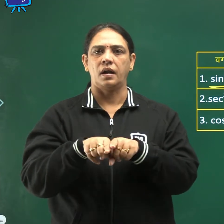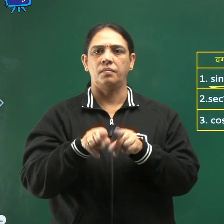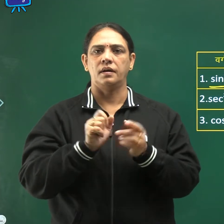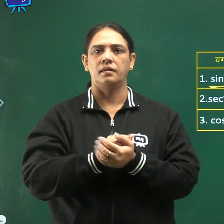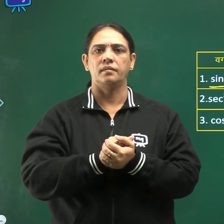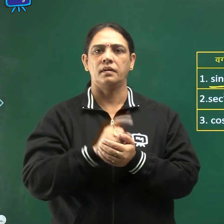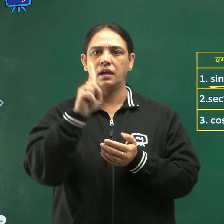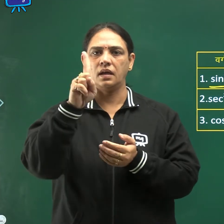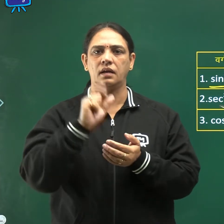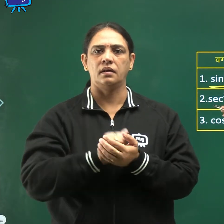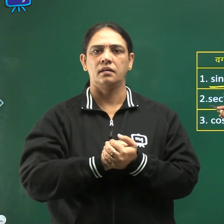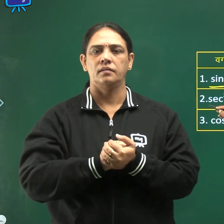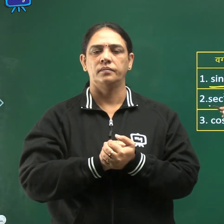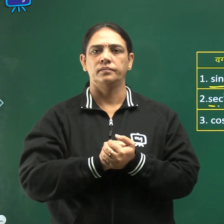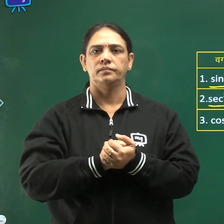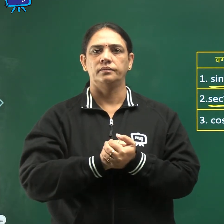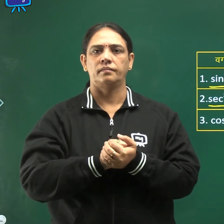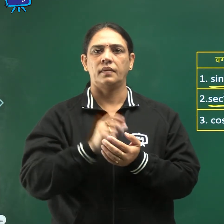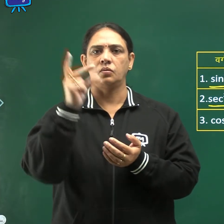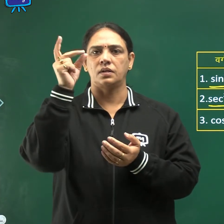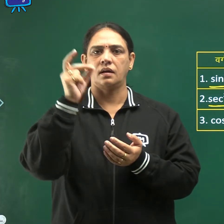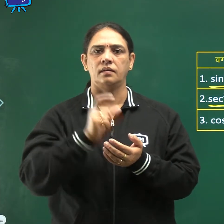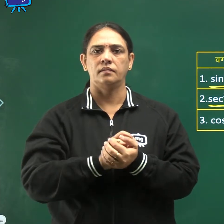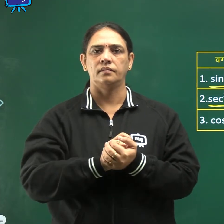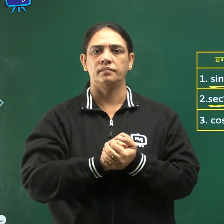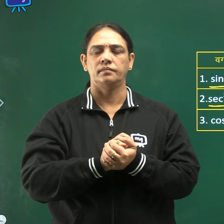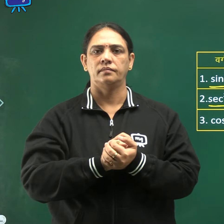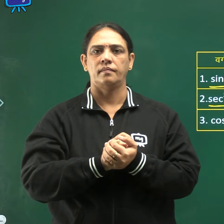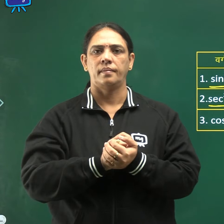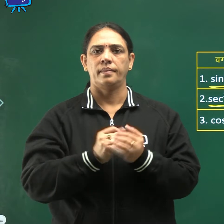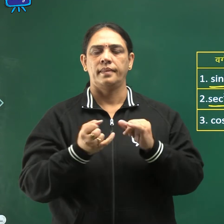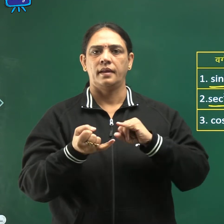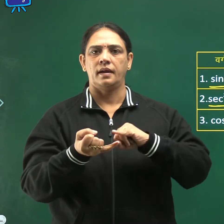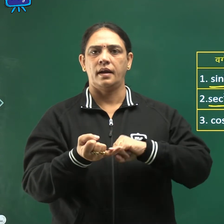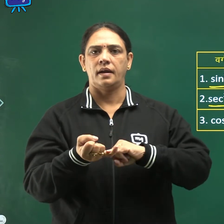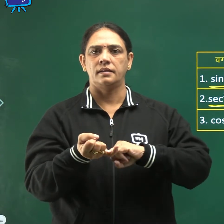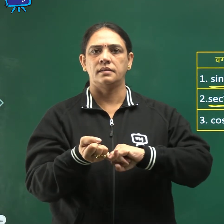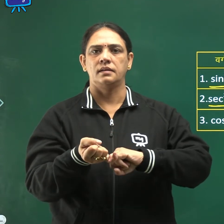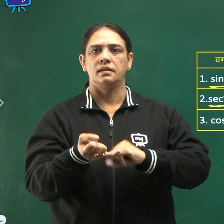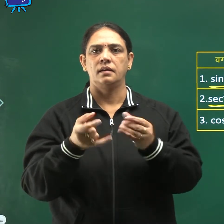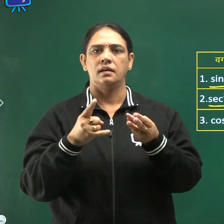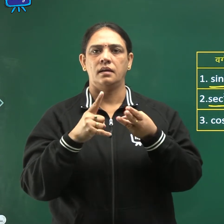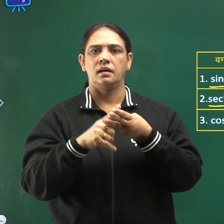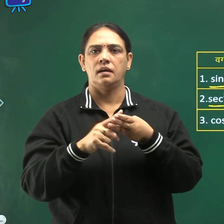बराबर 1। दूसरा सेक स्क्वायर थीटा